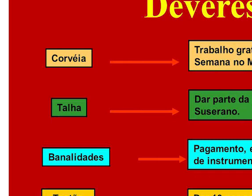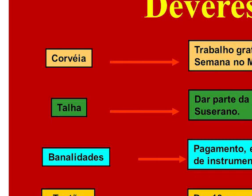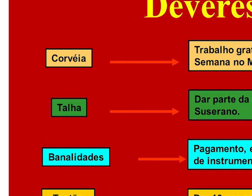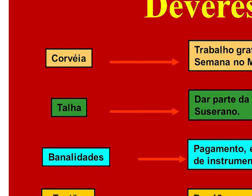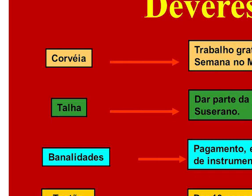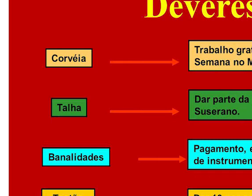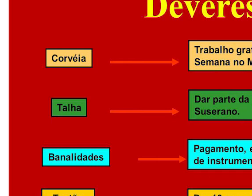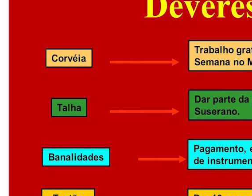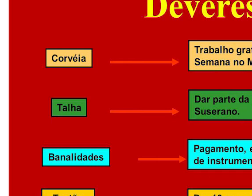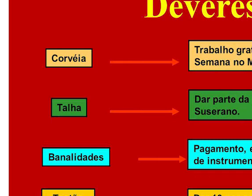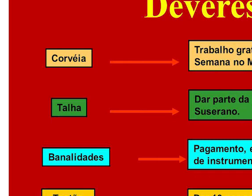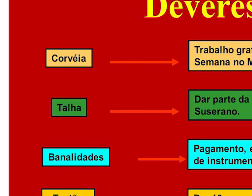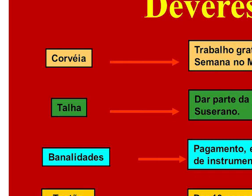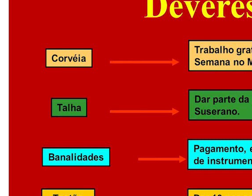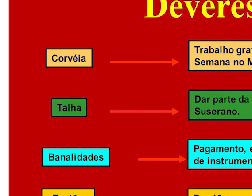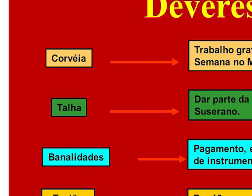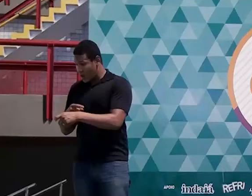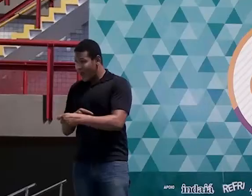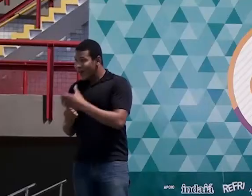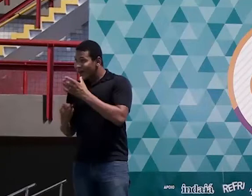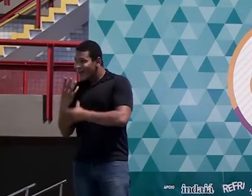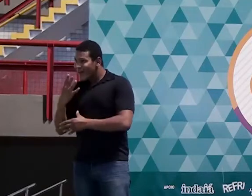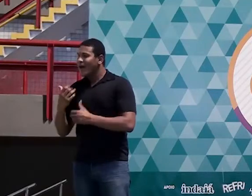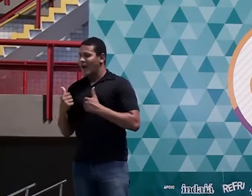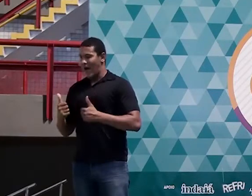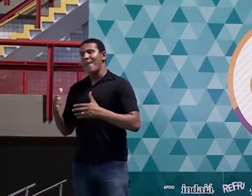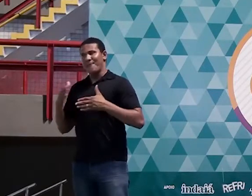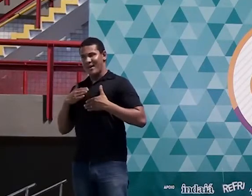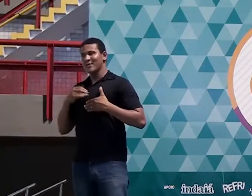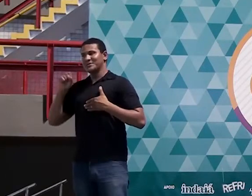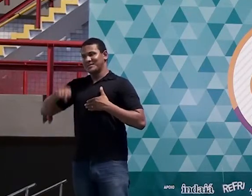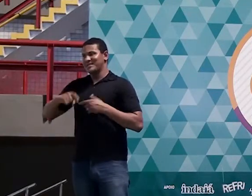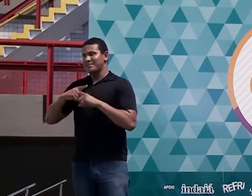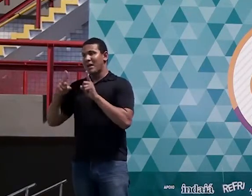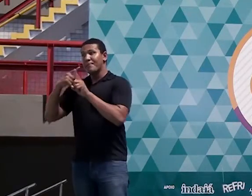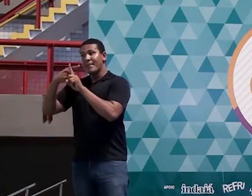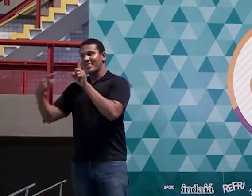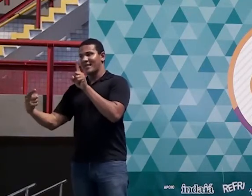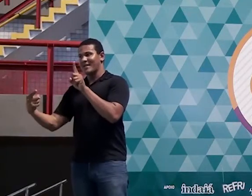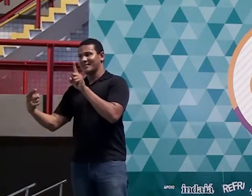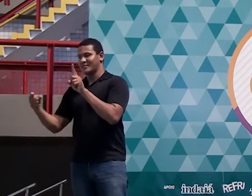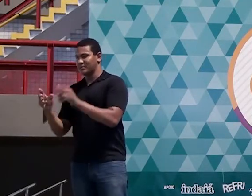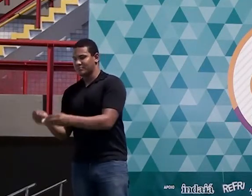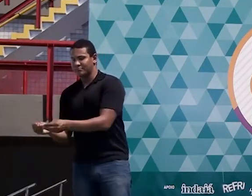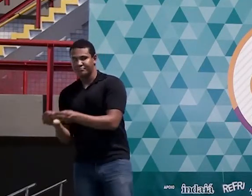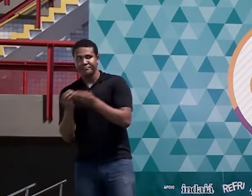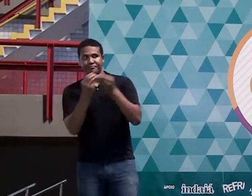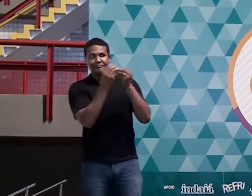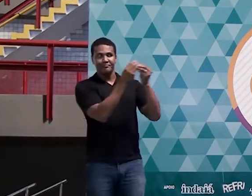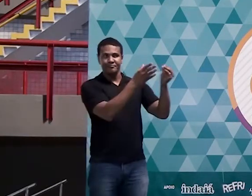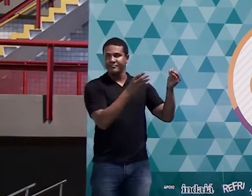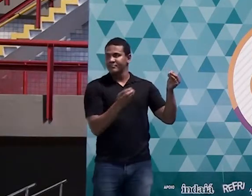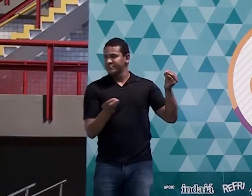1/3 de tudo que ele produz é do dono da terra. Se eu pegar 7 dias e tirar